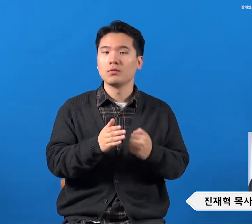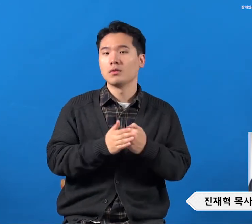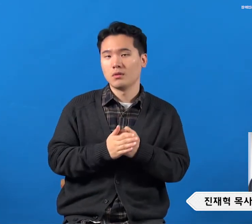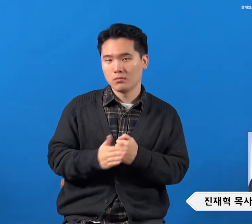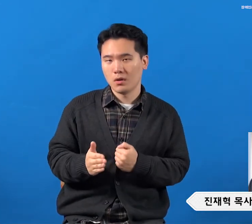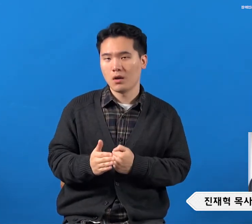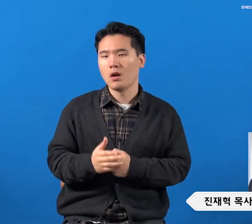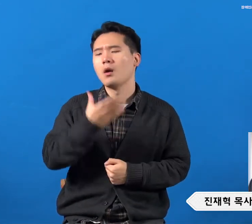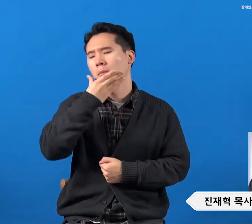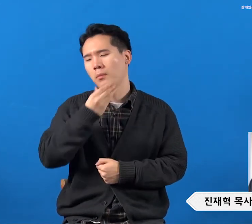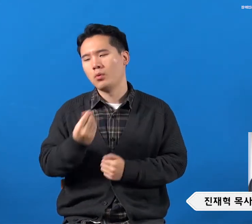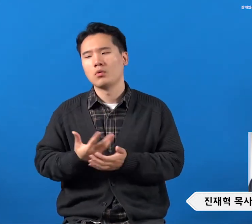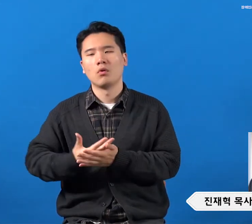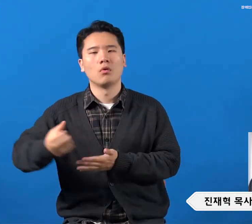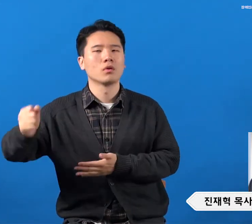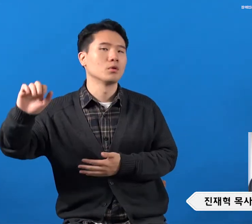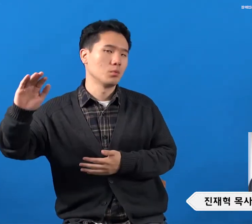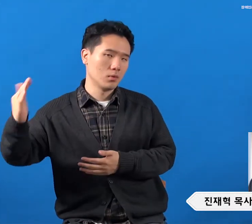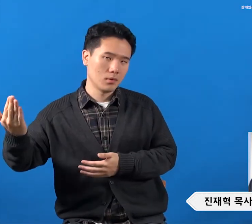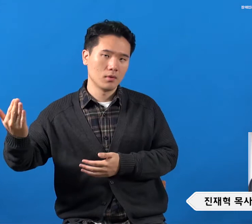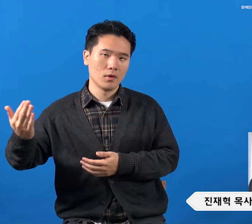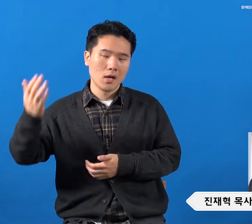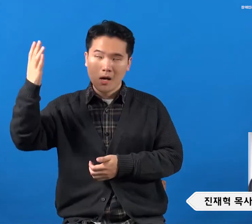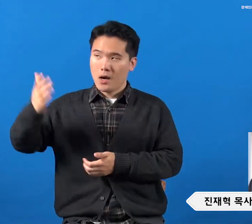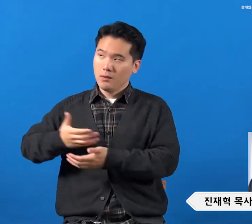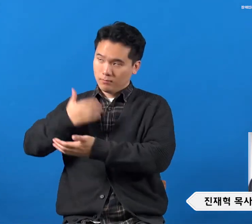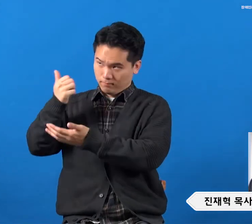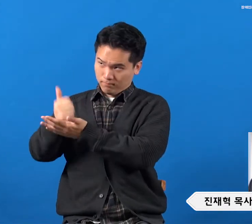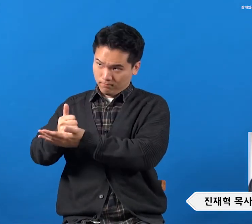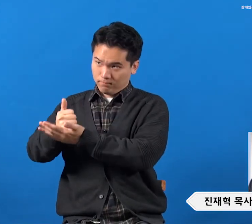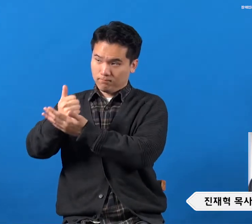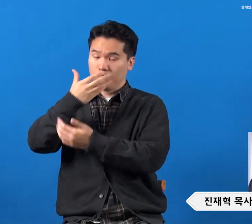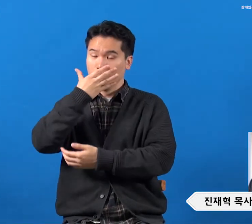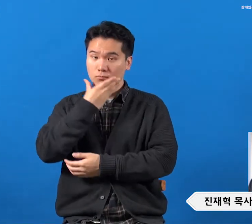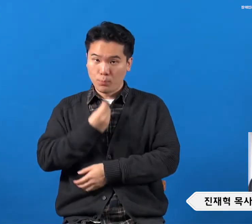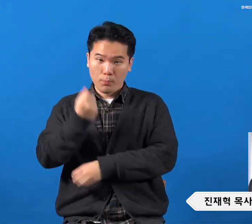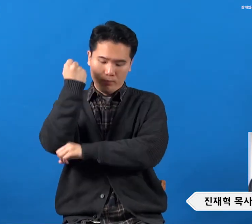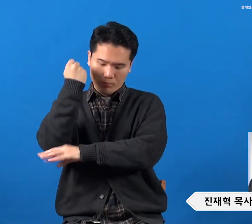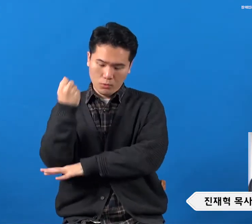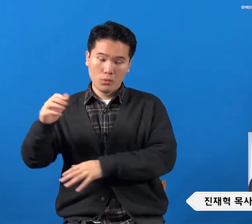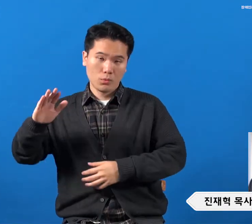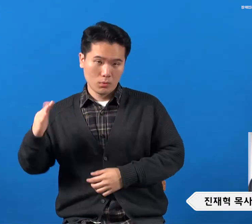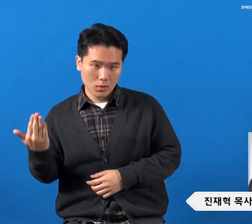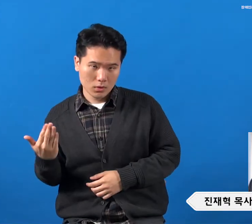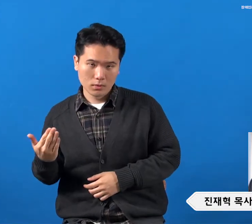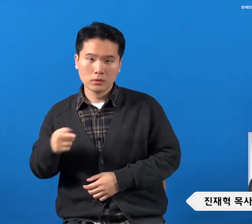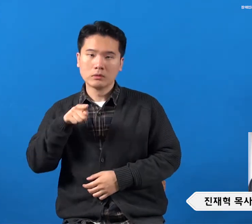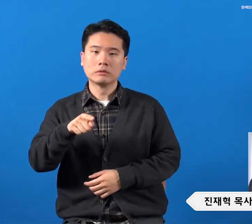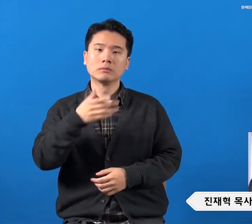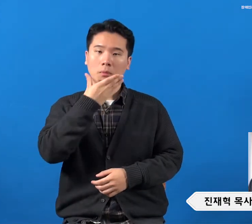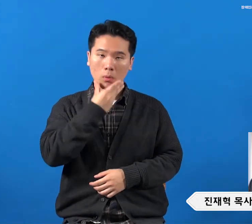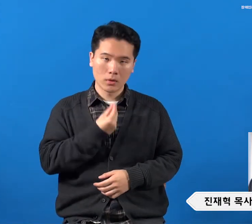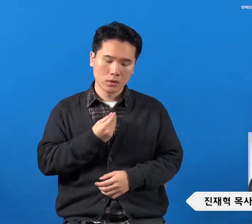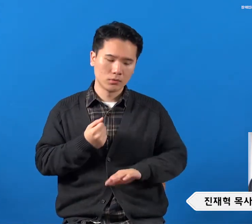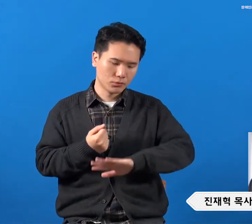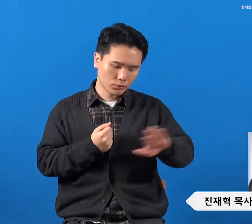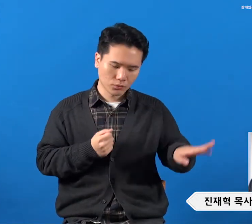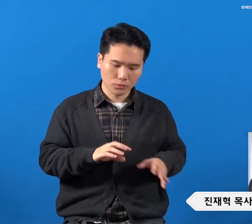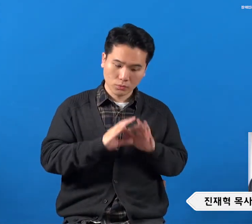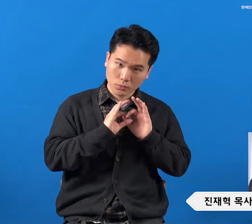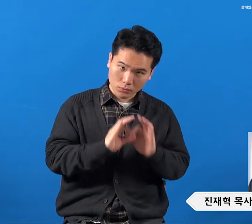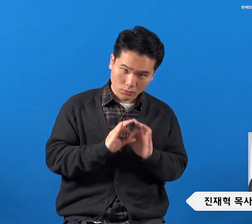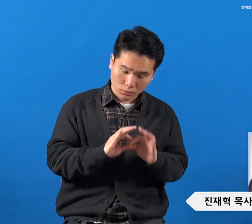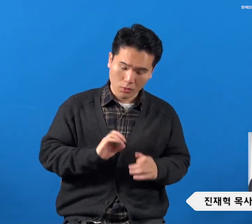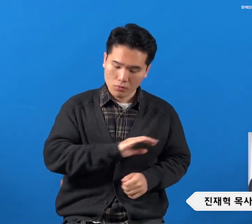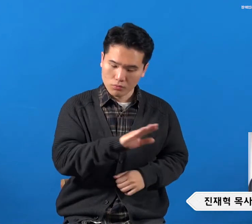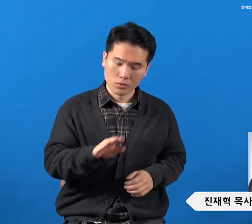인하여라고 말합니다. 하나님이 축복의 근원 되십니다. 그 축복의 근원 되신 하나님의 축복이 우리로